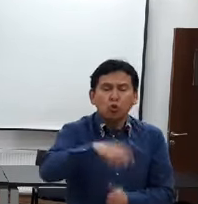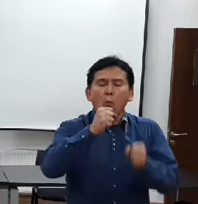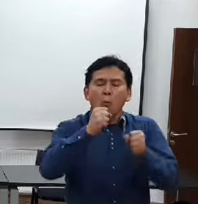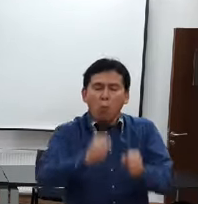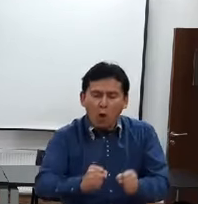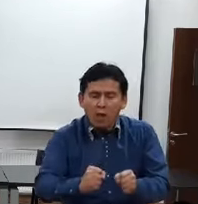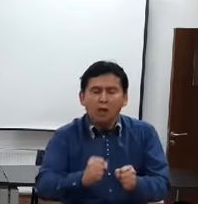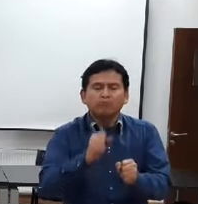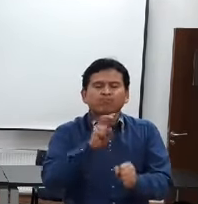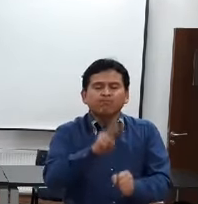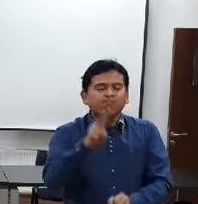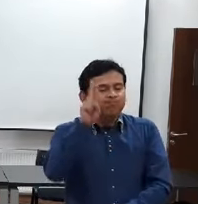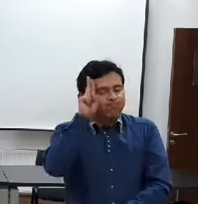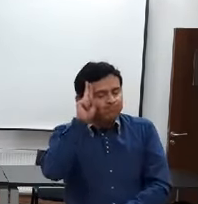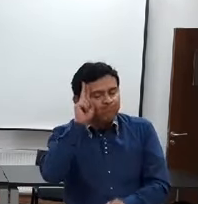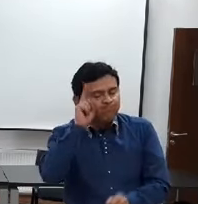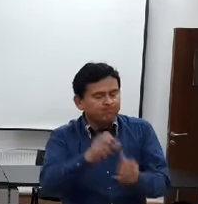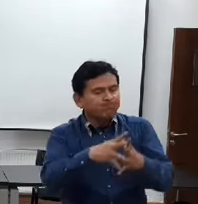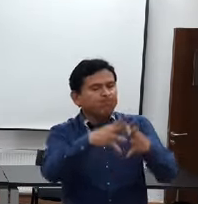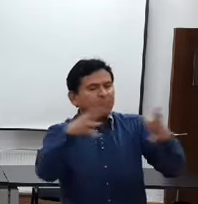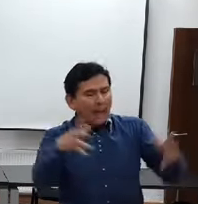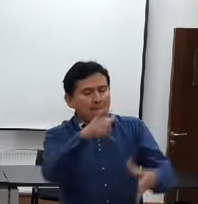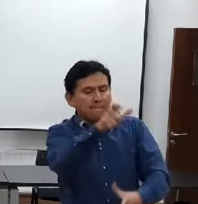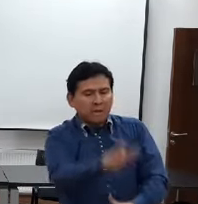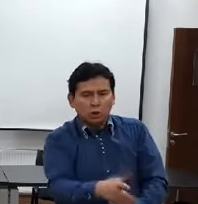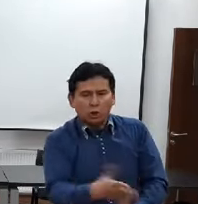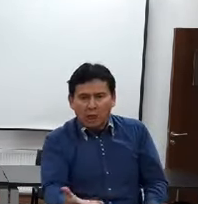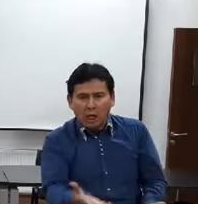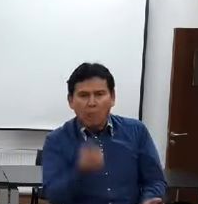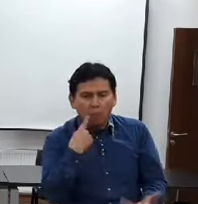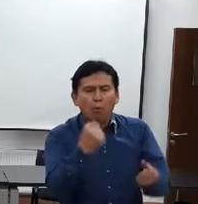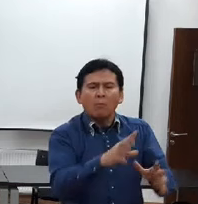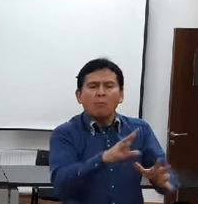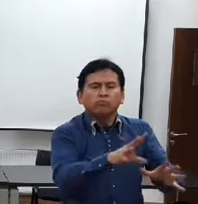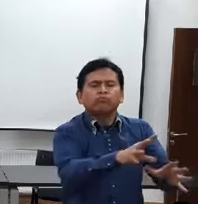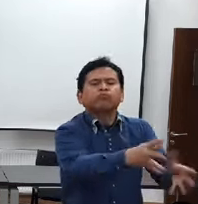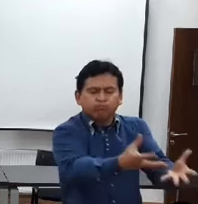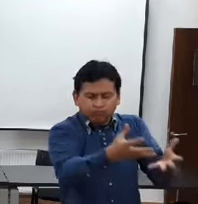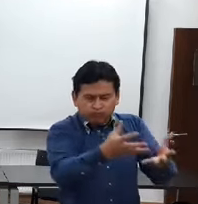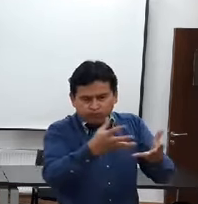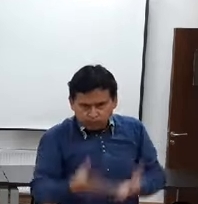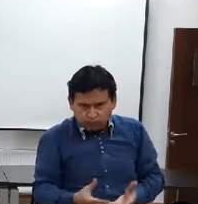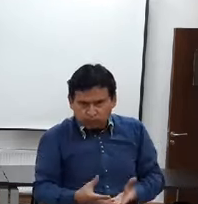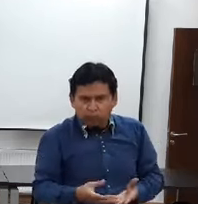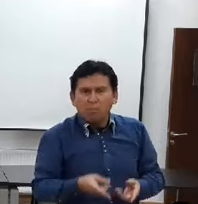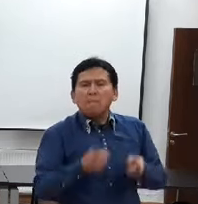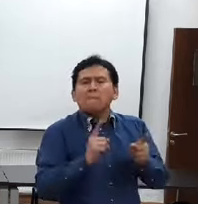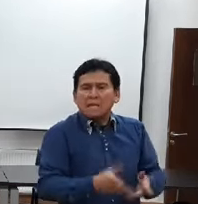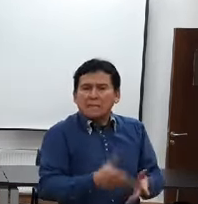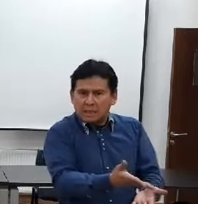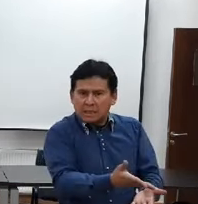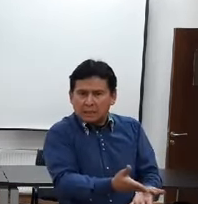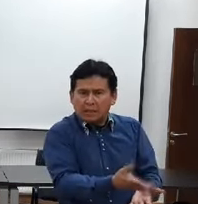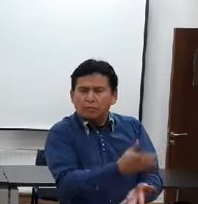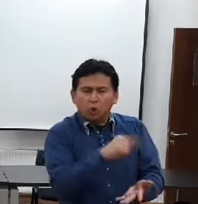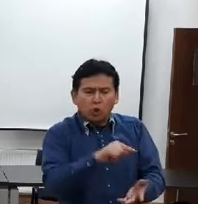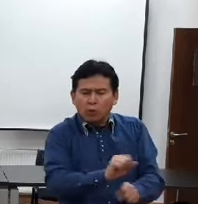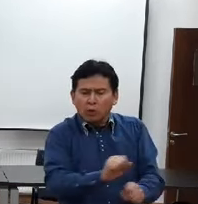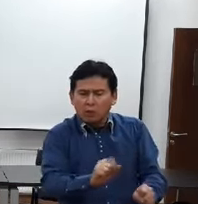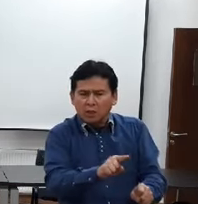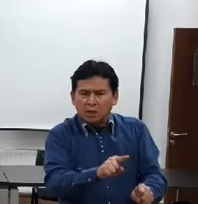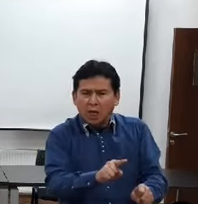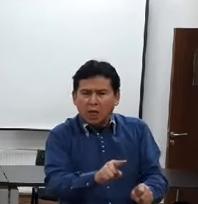estar a la altura de esta gran guerrera y que podamos recibirla como efectivamente ella se lo merece. No queremos que por